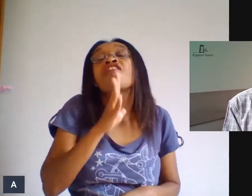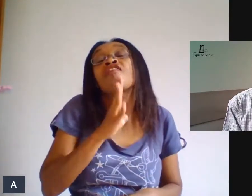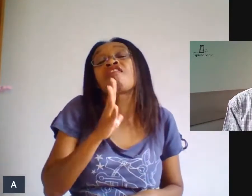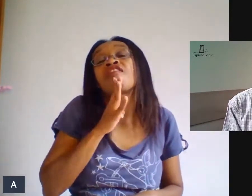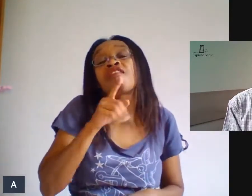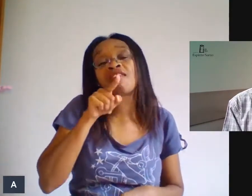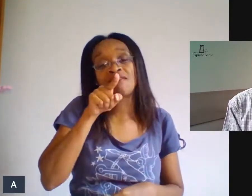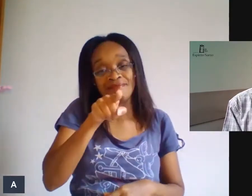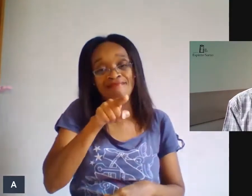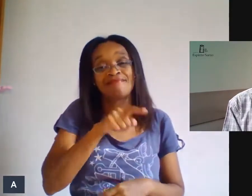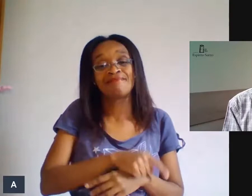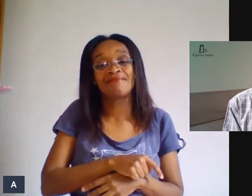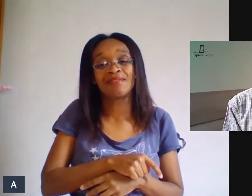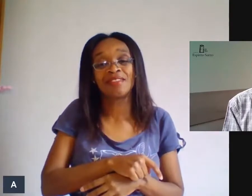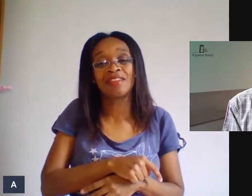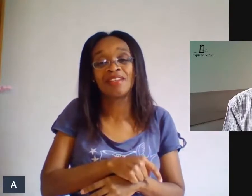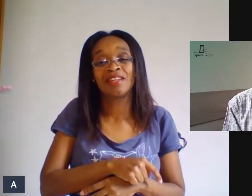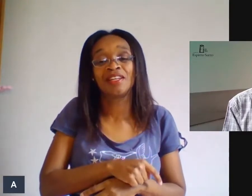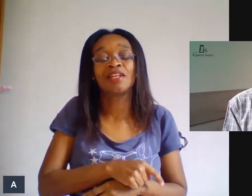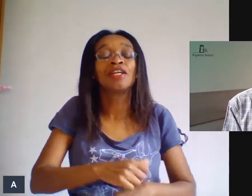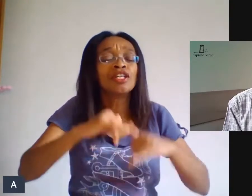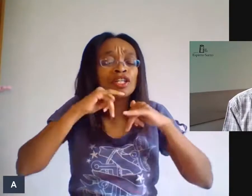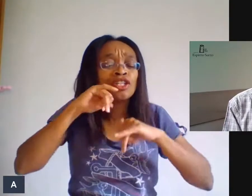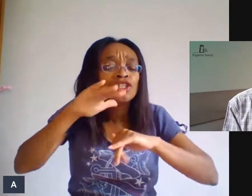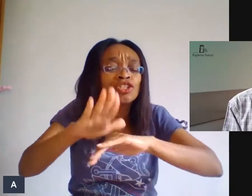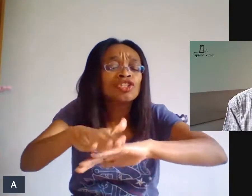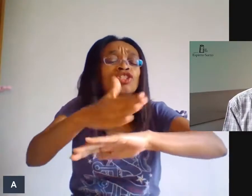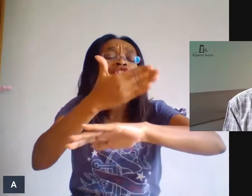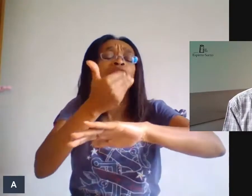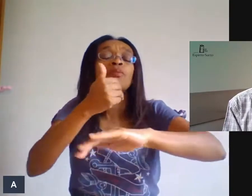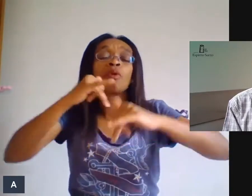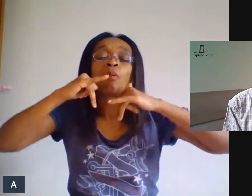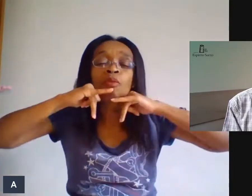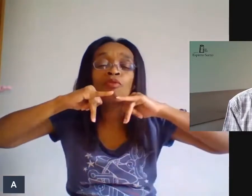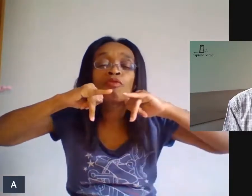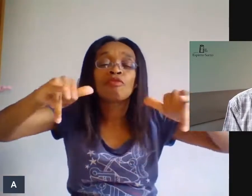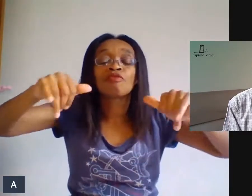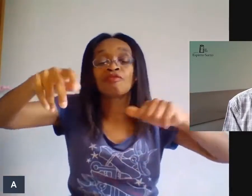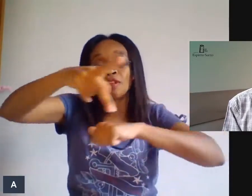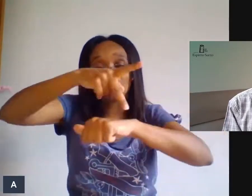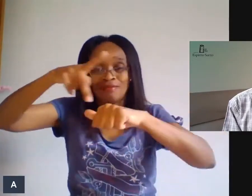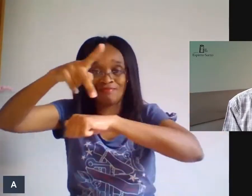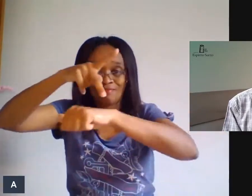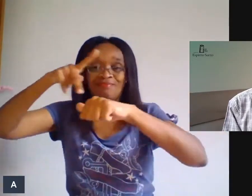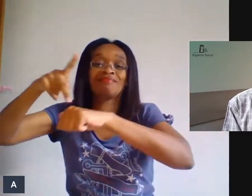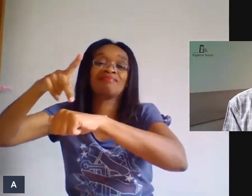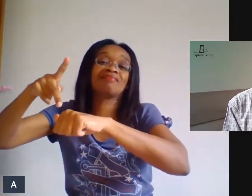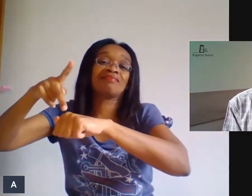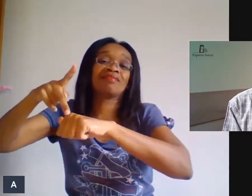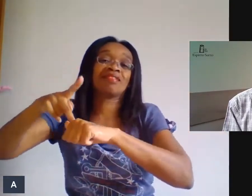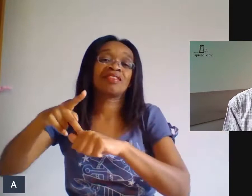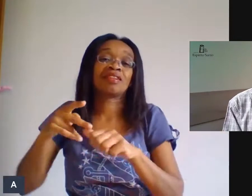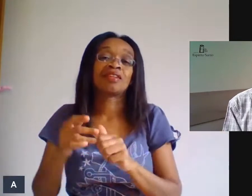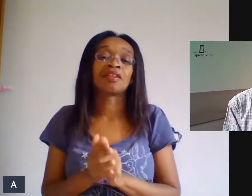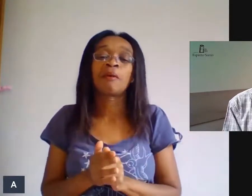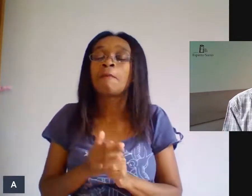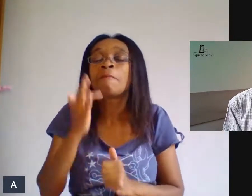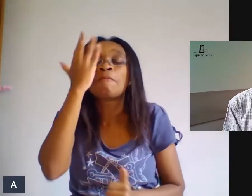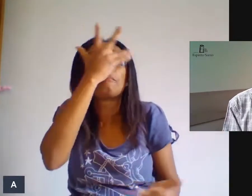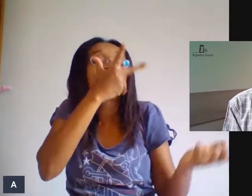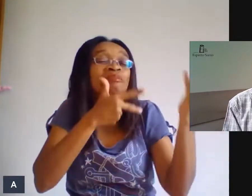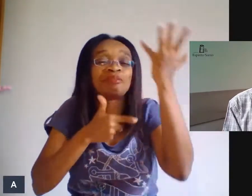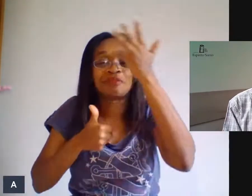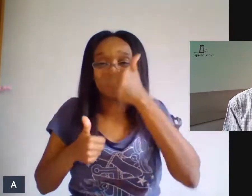designado profeta das nações. Vejam vocês que palavras lindas, né?